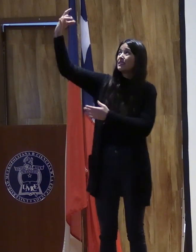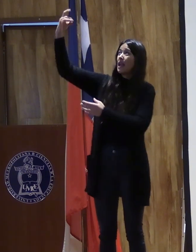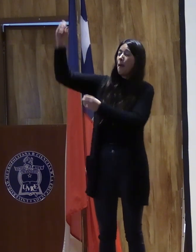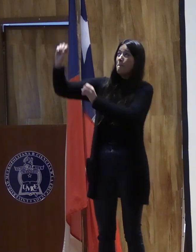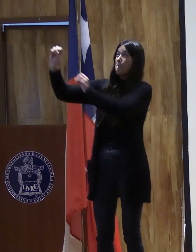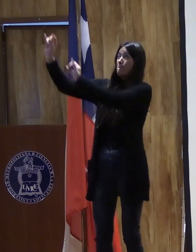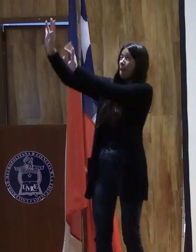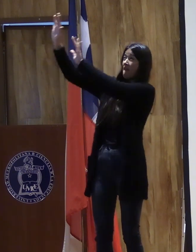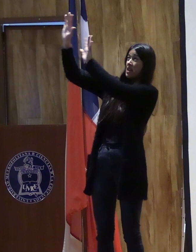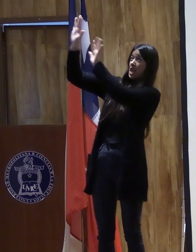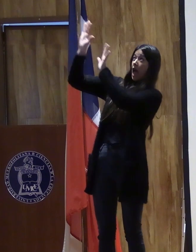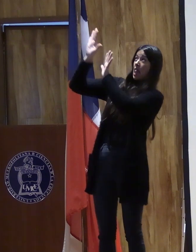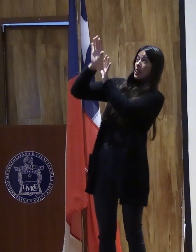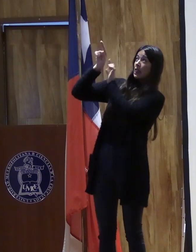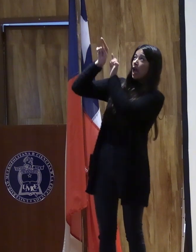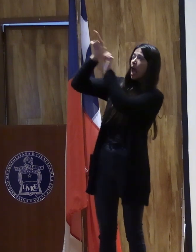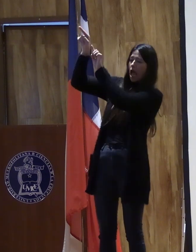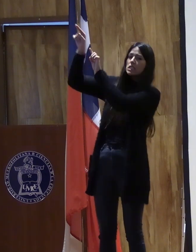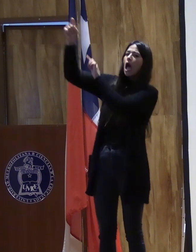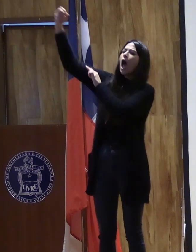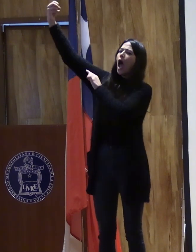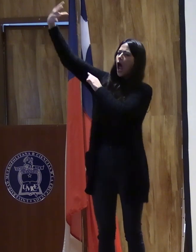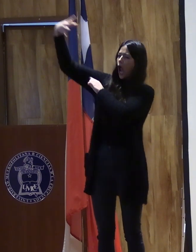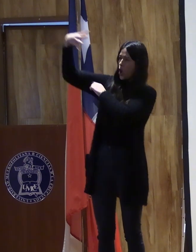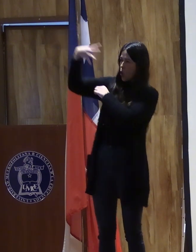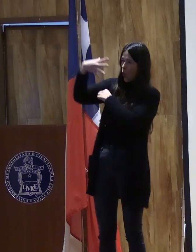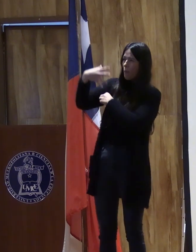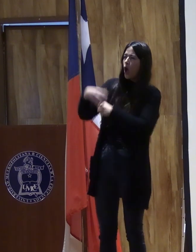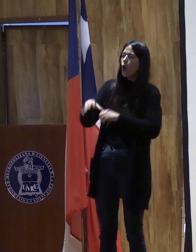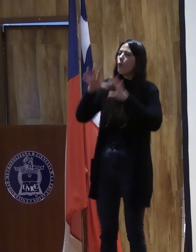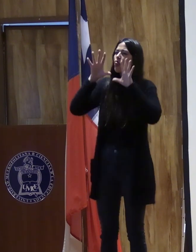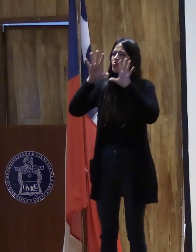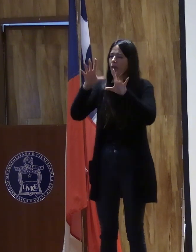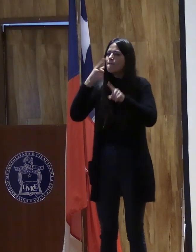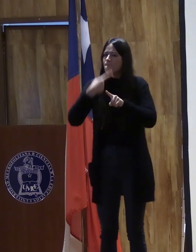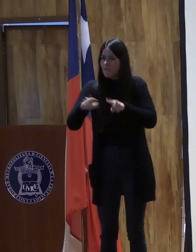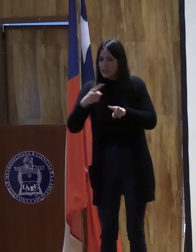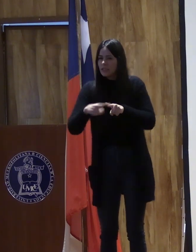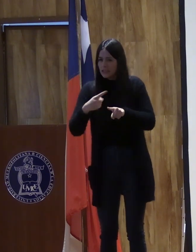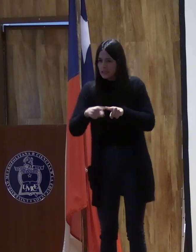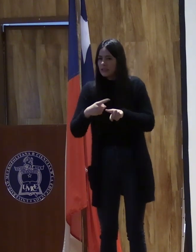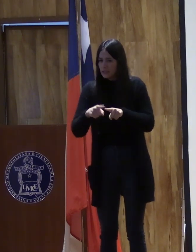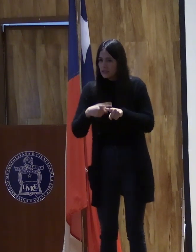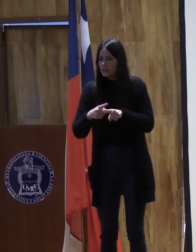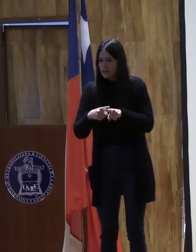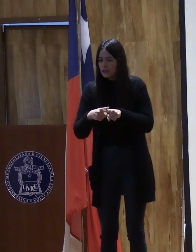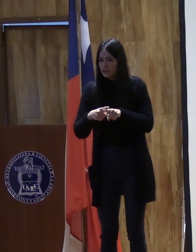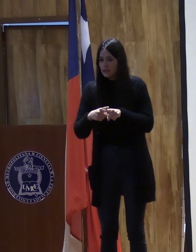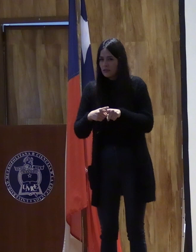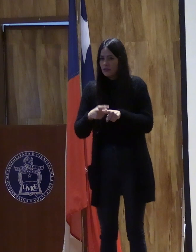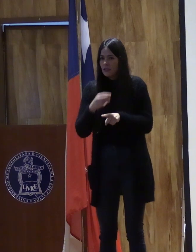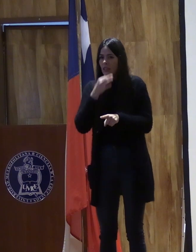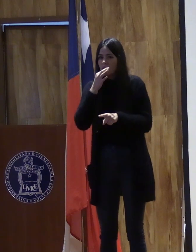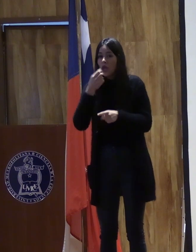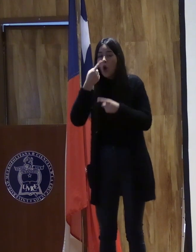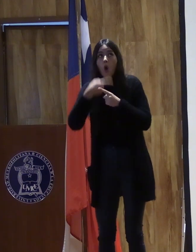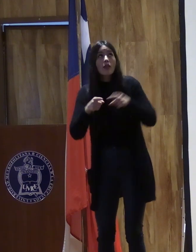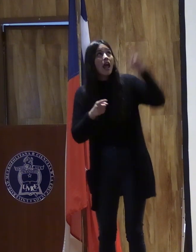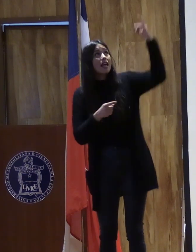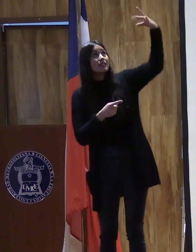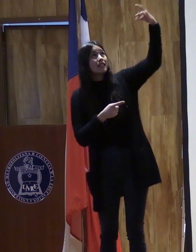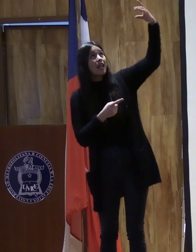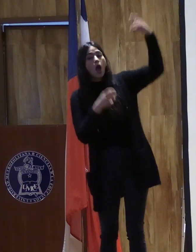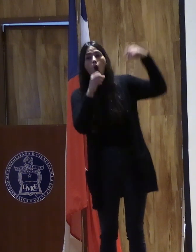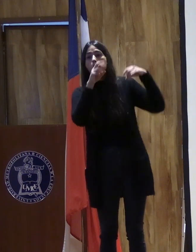brillante, alumbra como 10 luminosidades solares, y Rigel, que es una en Orión, son